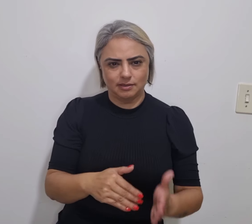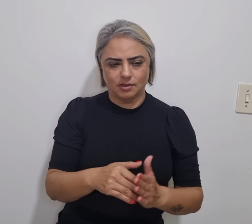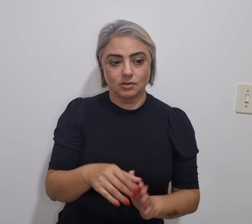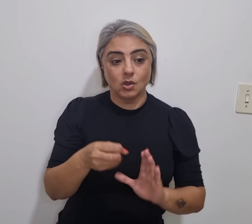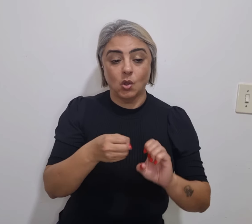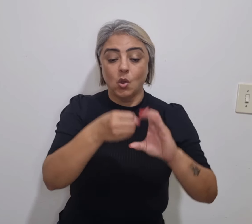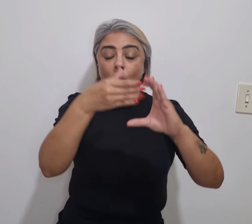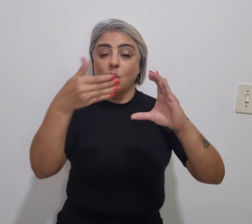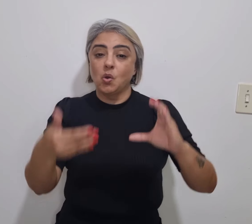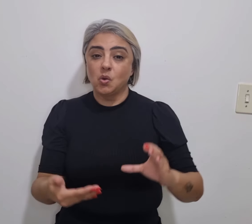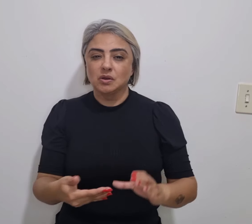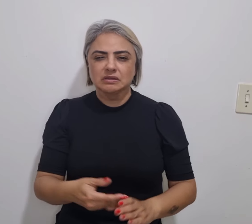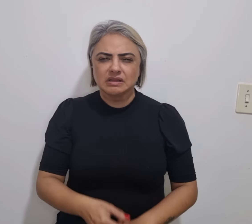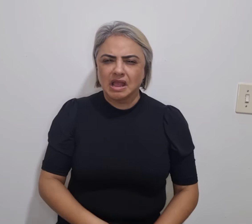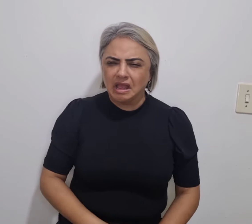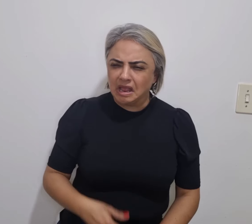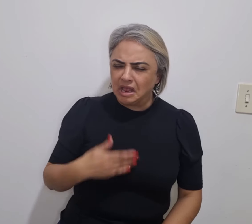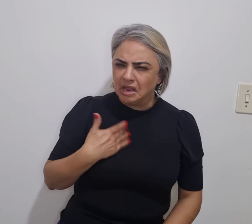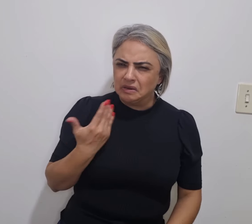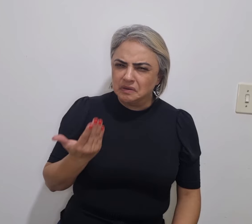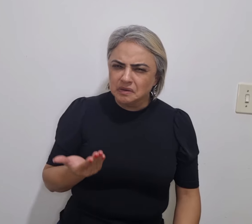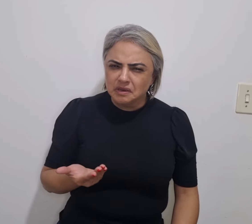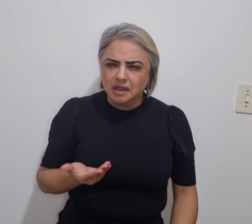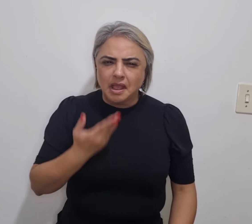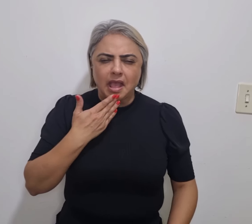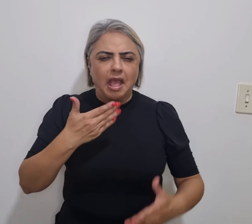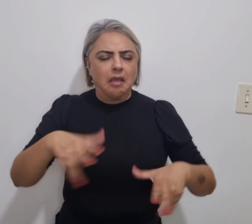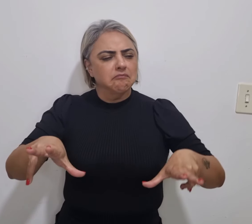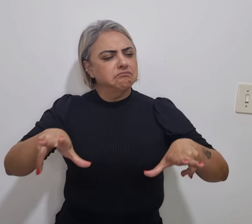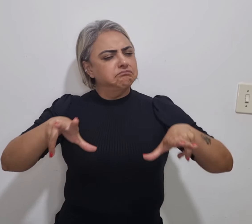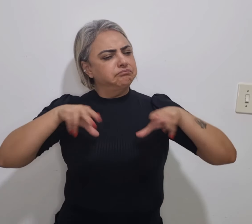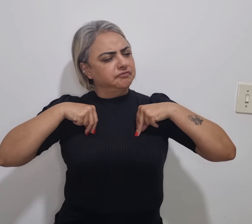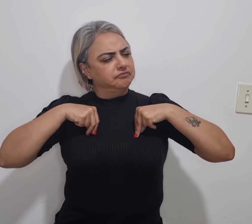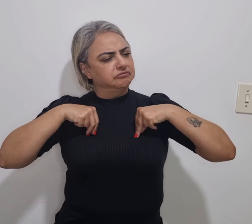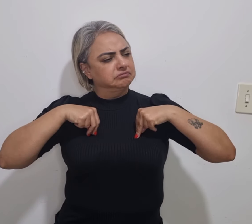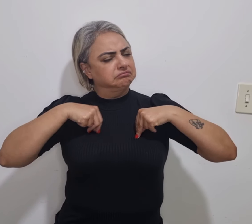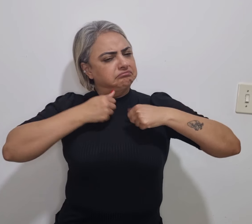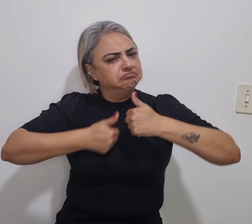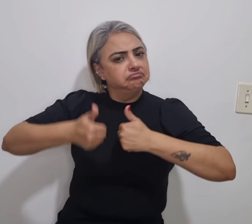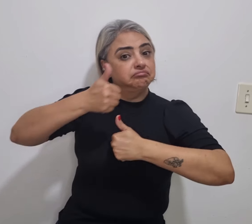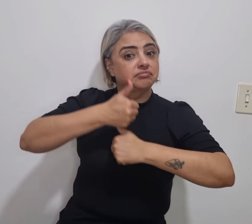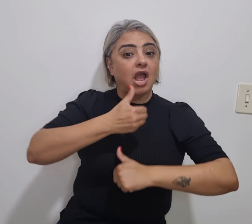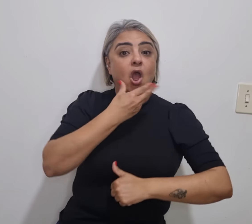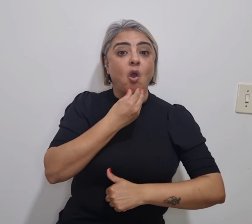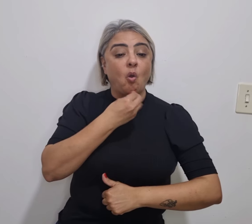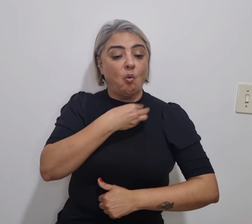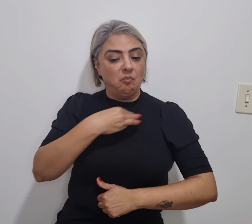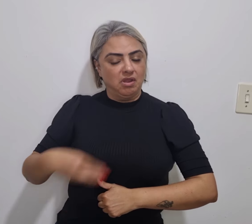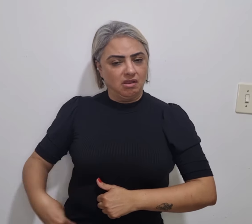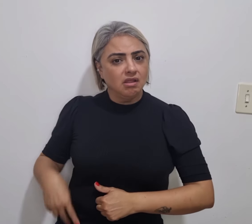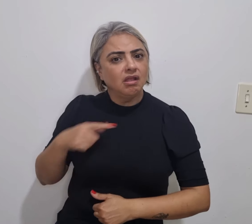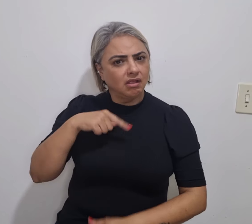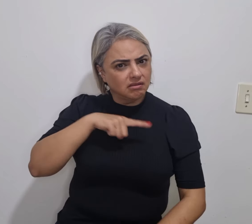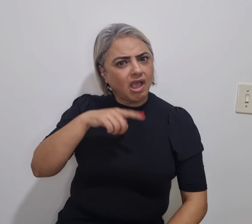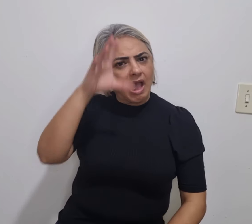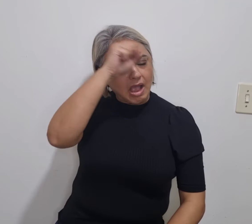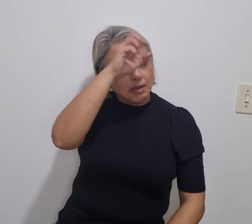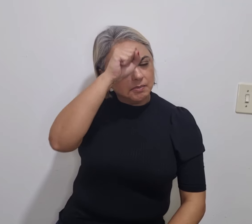critério cínico é o da meritocracia. O ministro deveria aprender a máxima